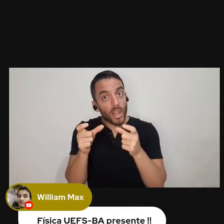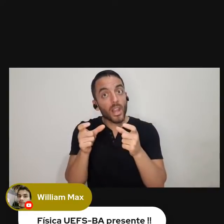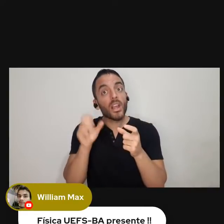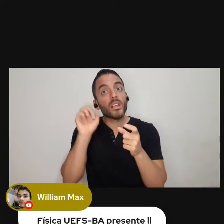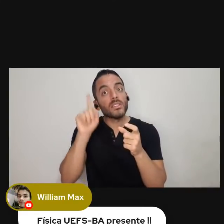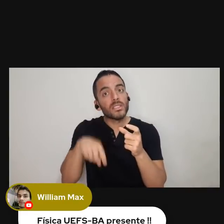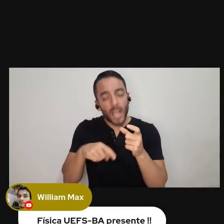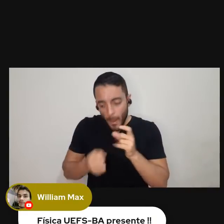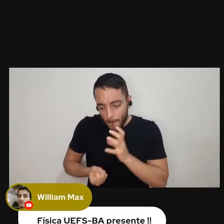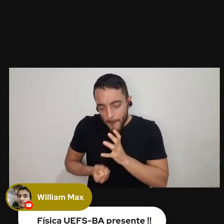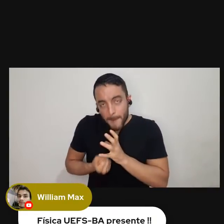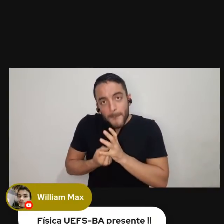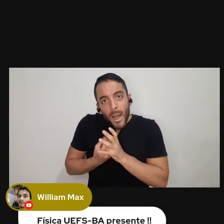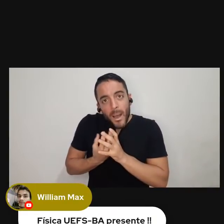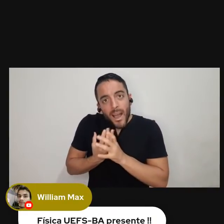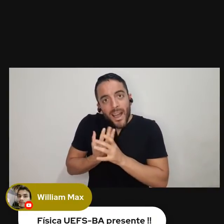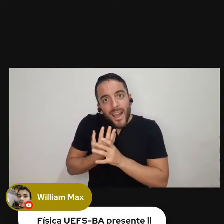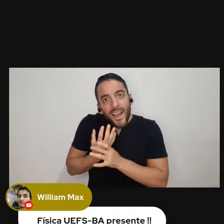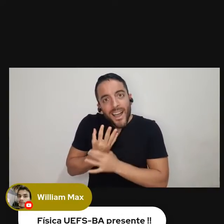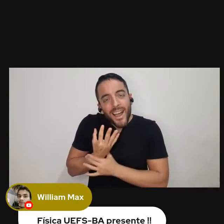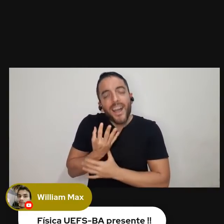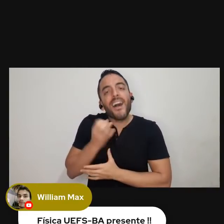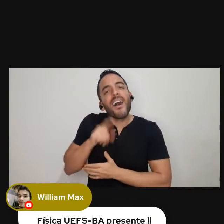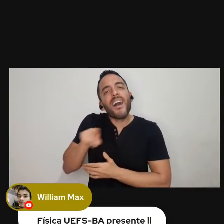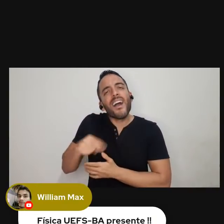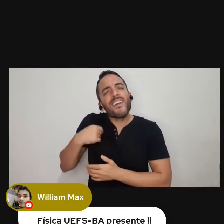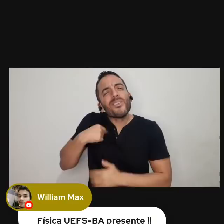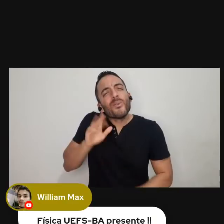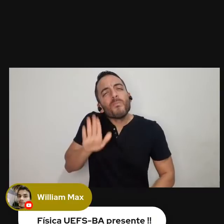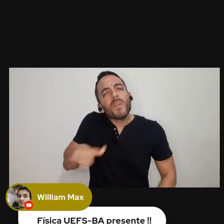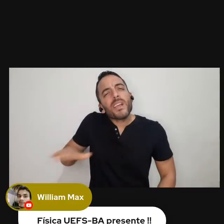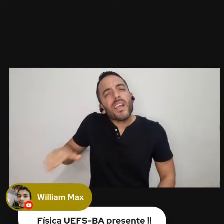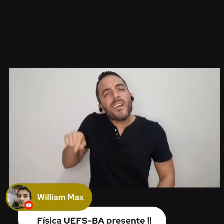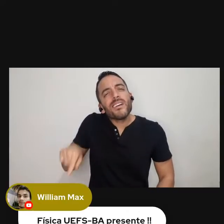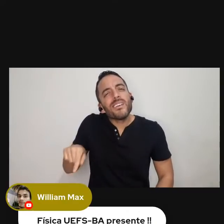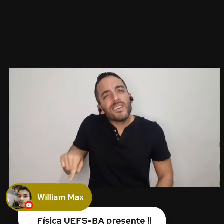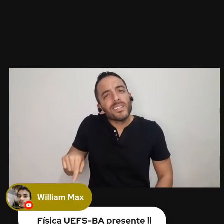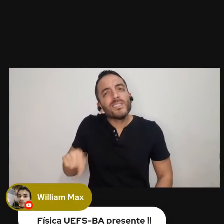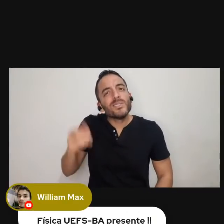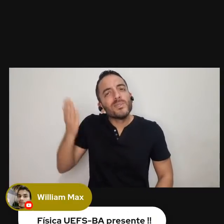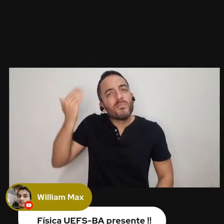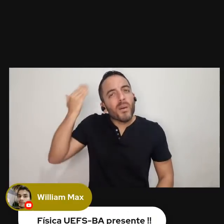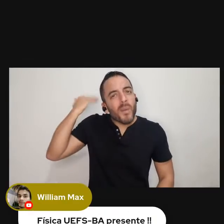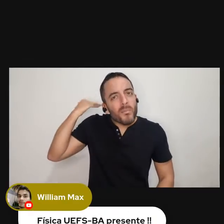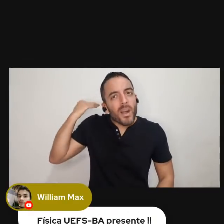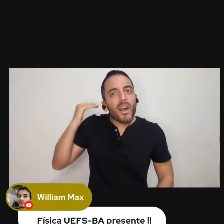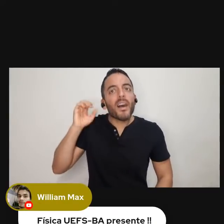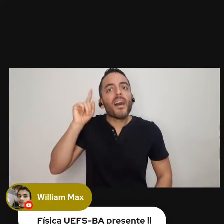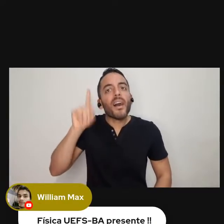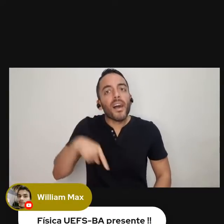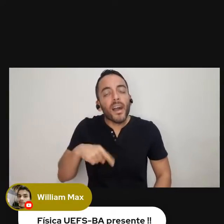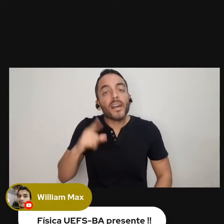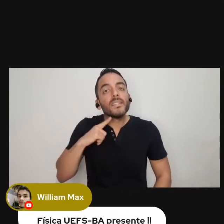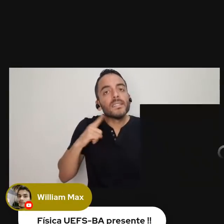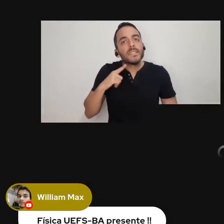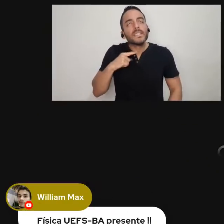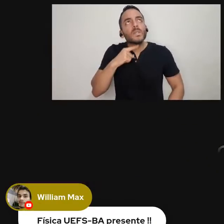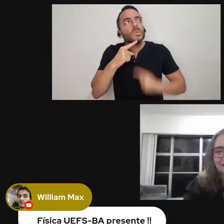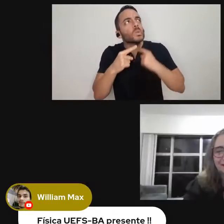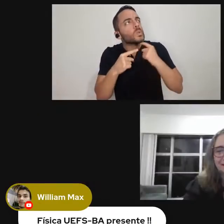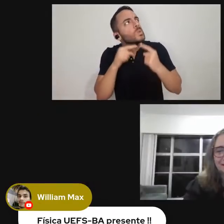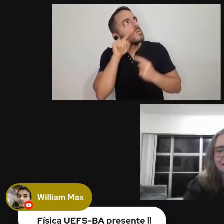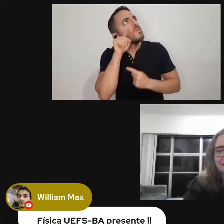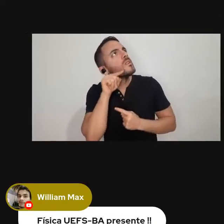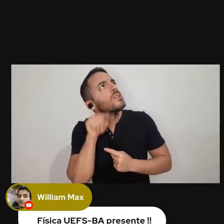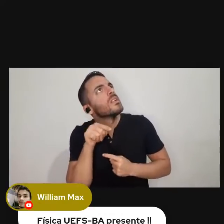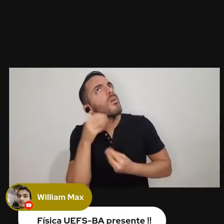lá na primeira infância, nos primeiros tempos, enfim, essas grandes interrogações sobre as descobertas,